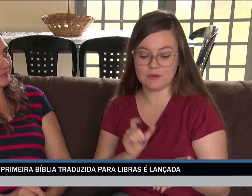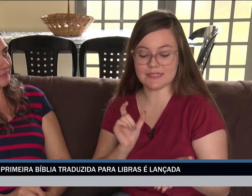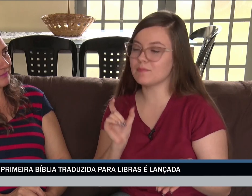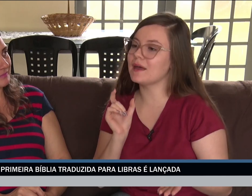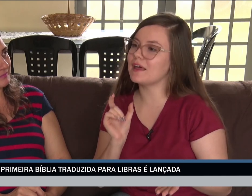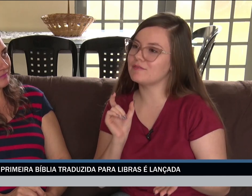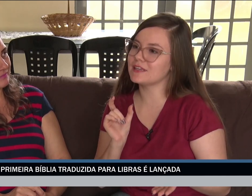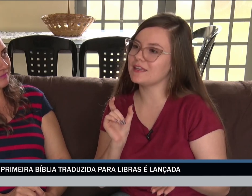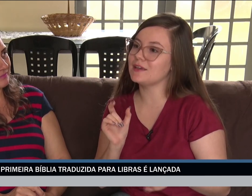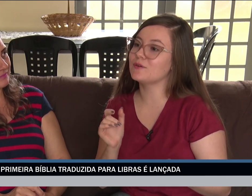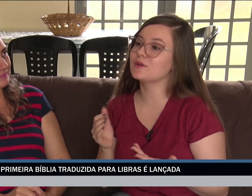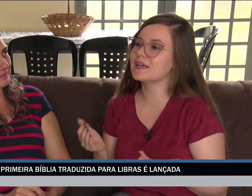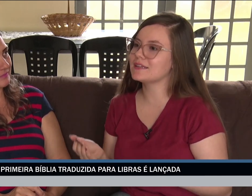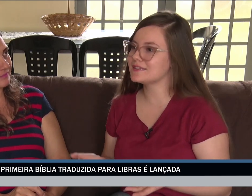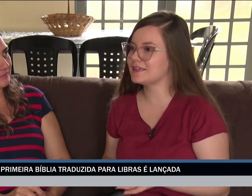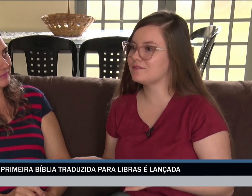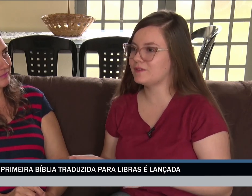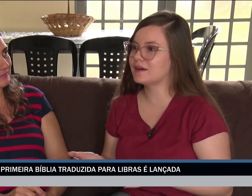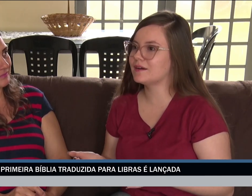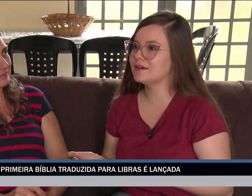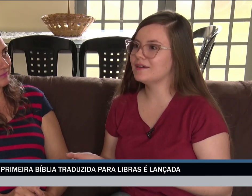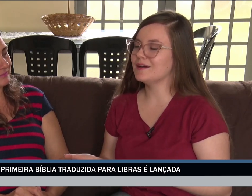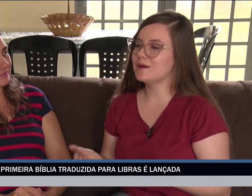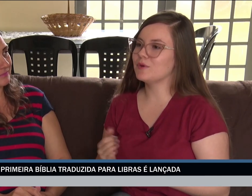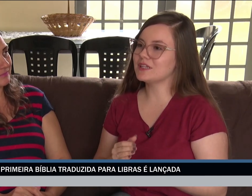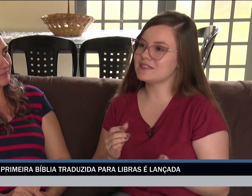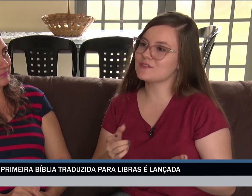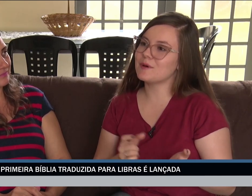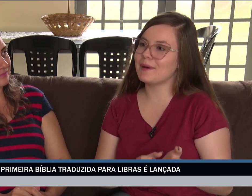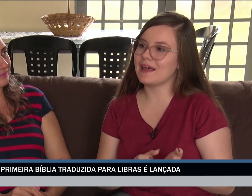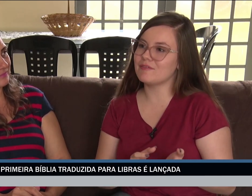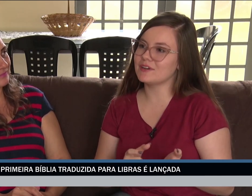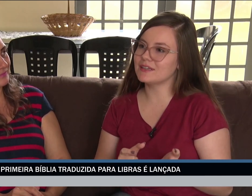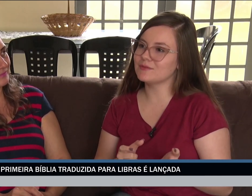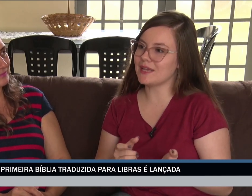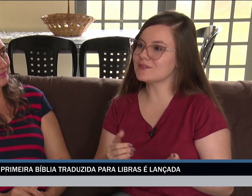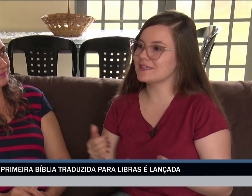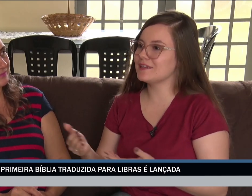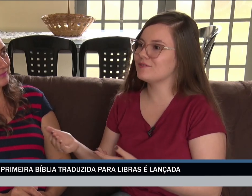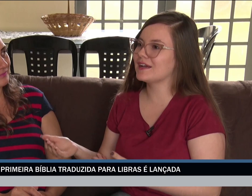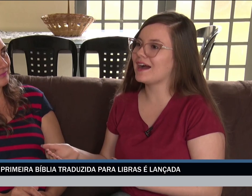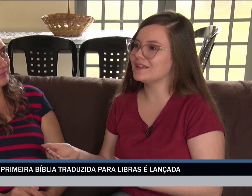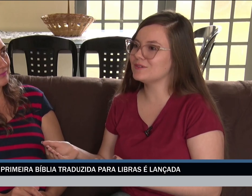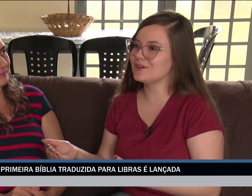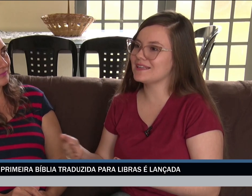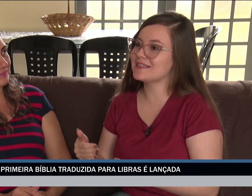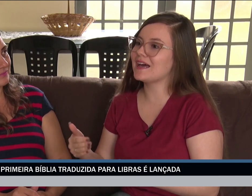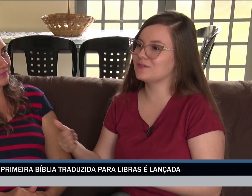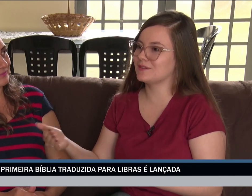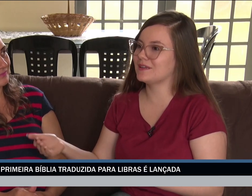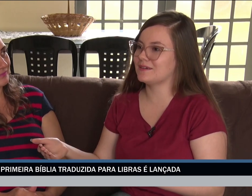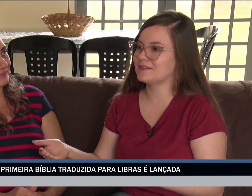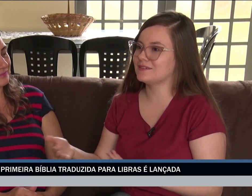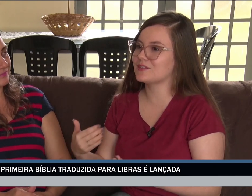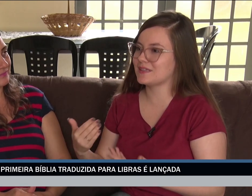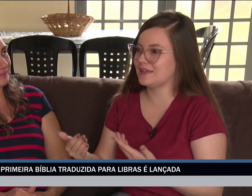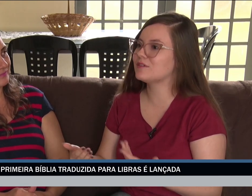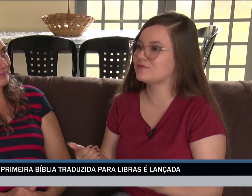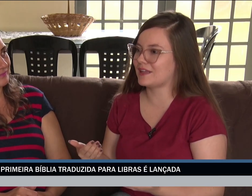essa palavra aqui, o que ela significa? Muitas vezes uma palavra ela não tem o significado exato na nossa língua